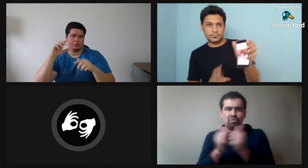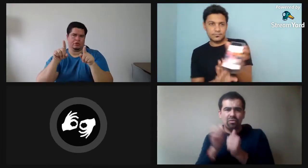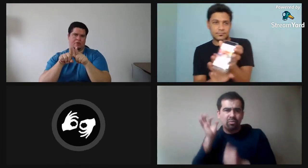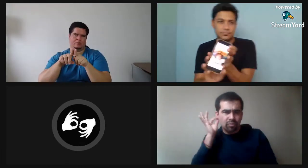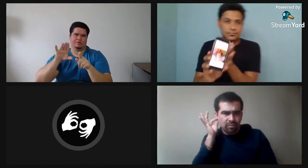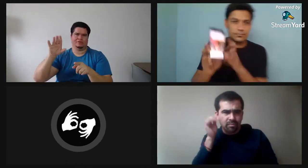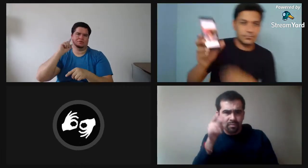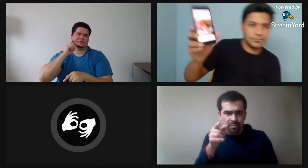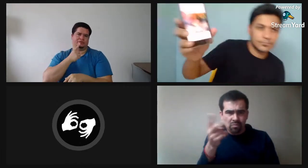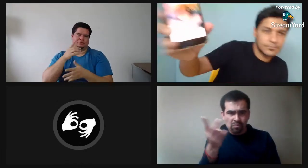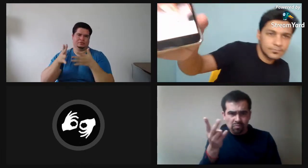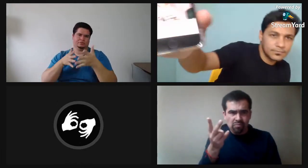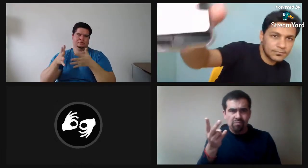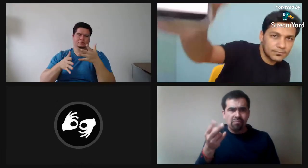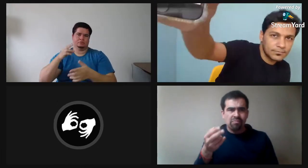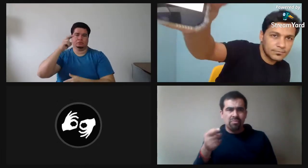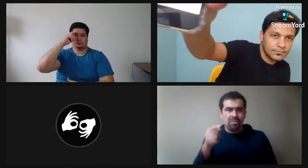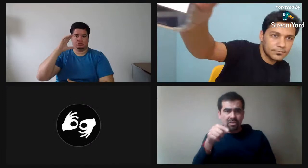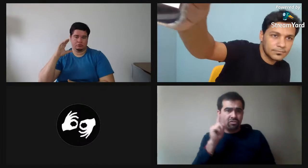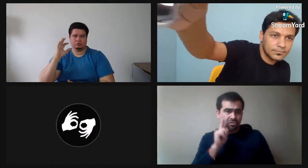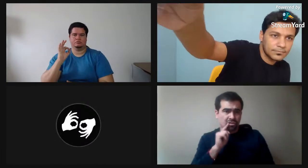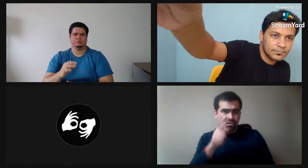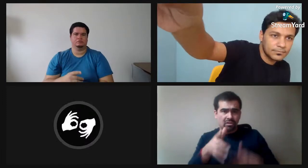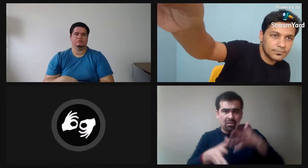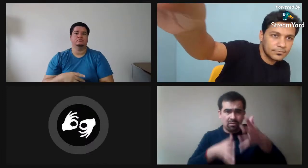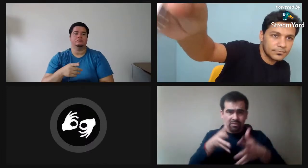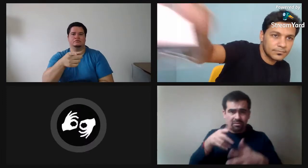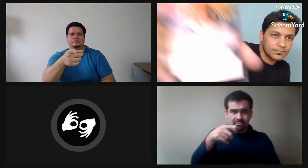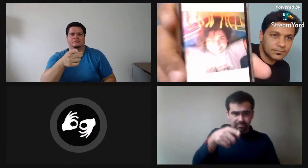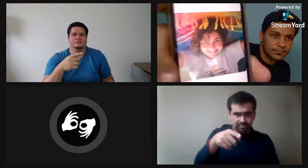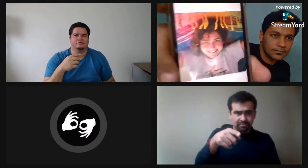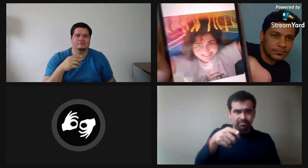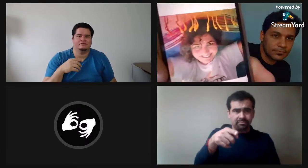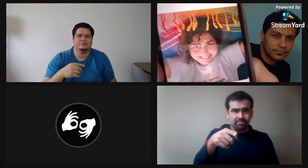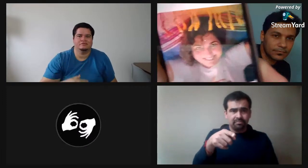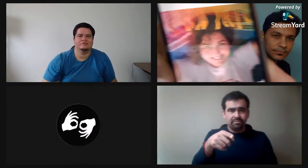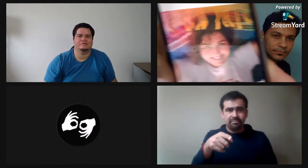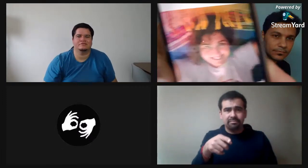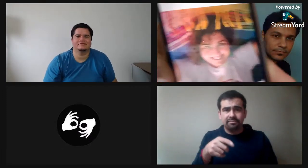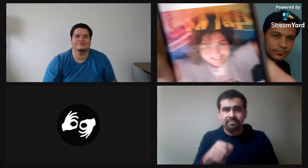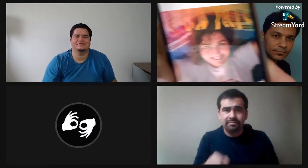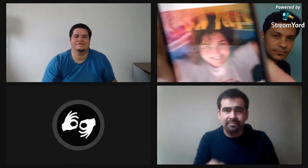poco se ha ido instalando. Y esta mujer sorda, ella,